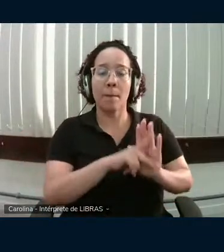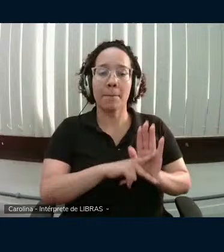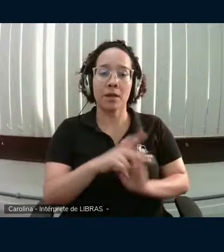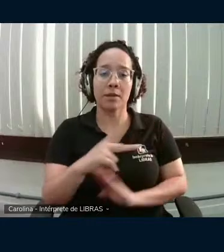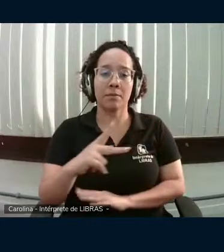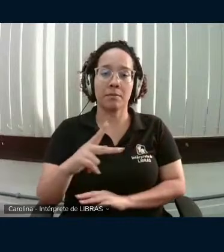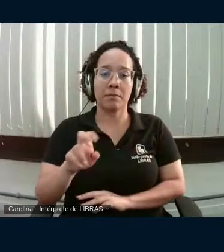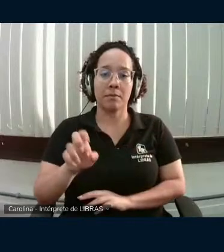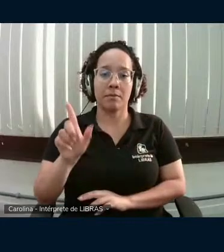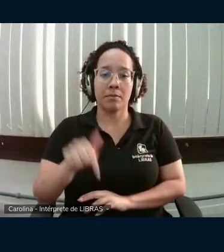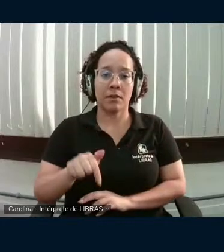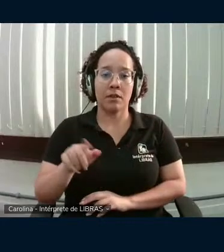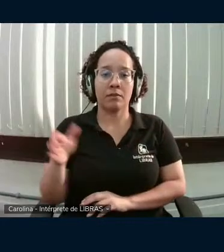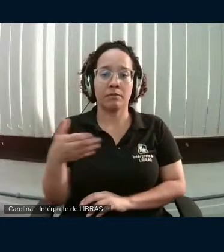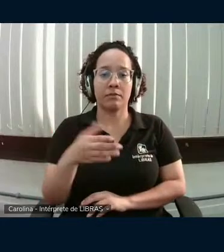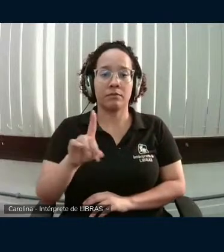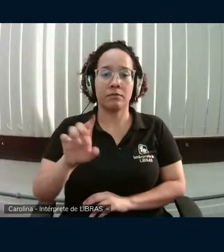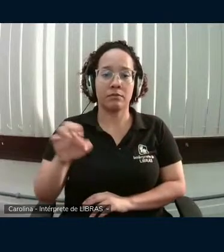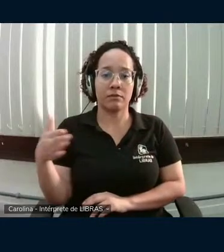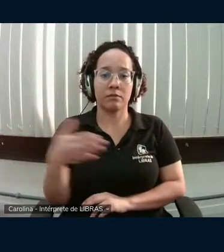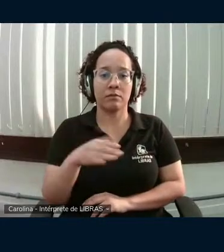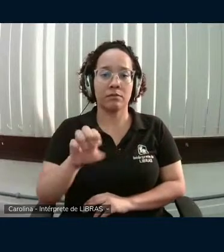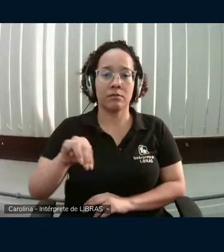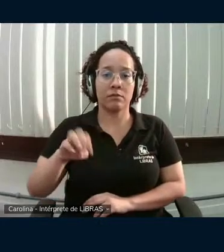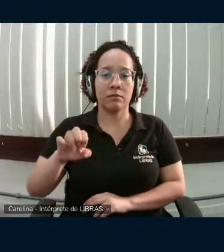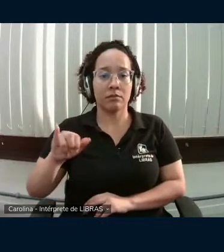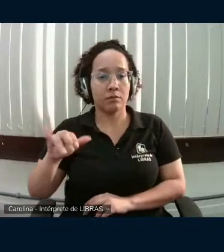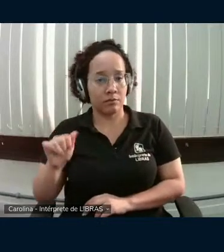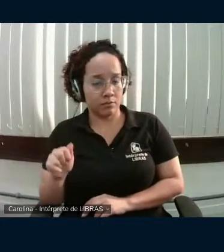faço é: vai resolver o abandono? Não vai.